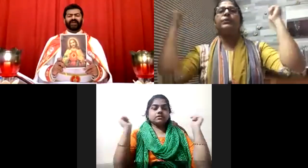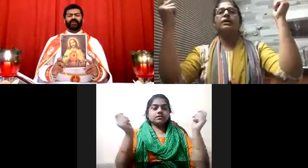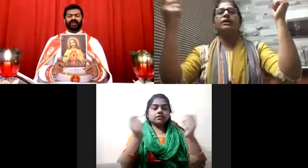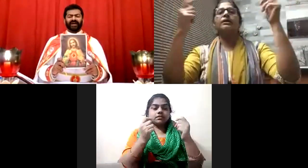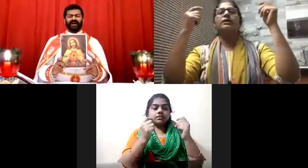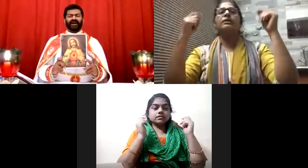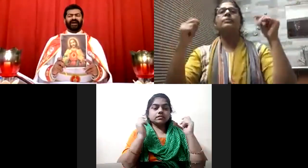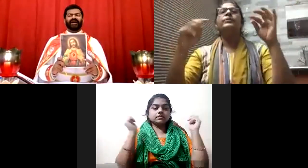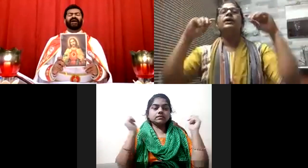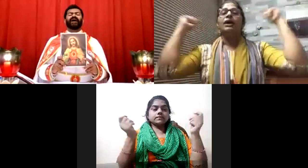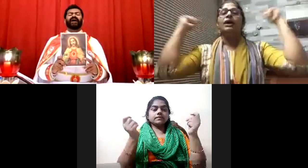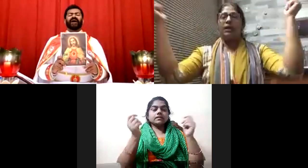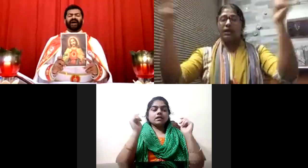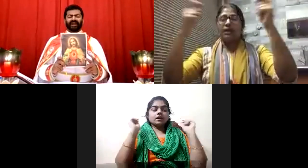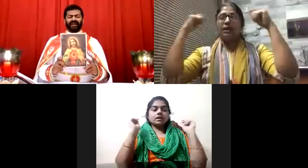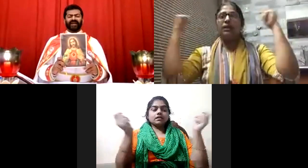ഹല്ലേലൂയ